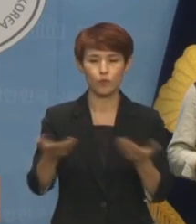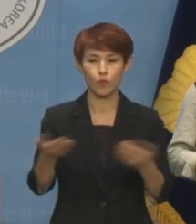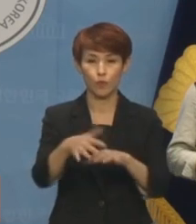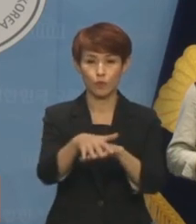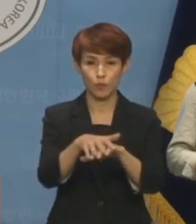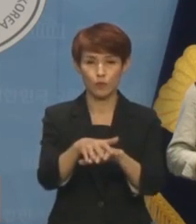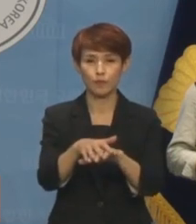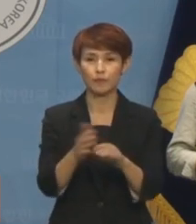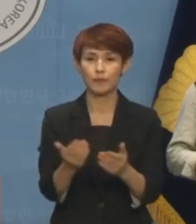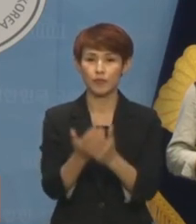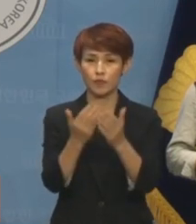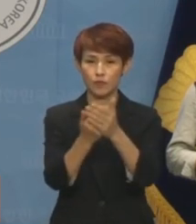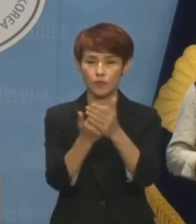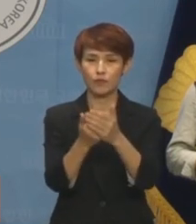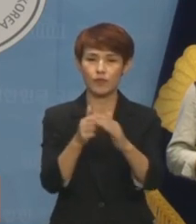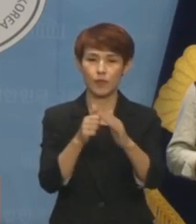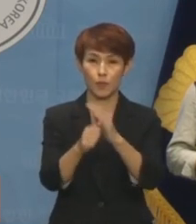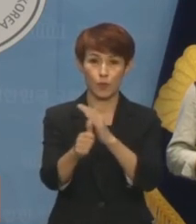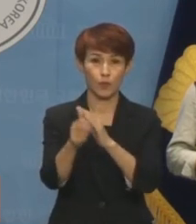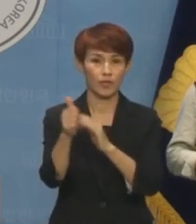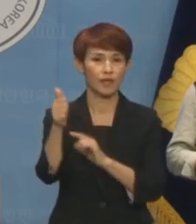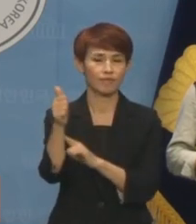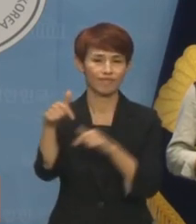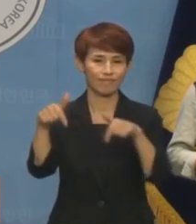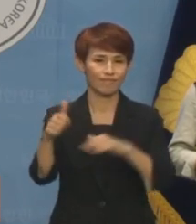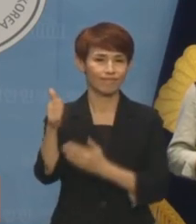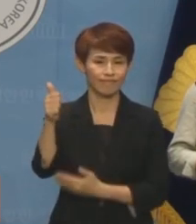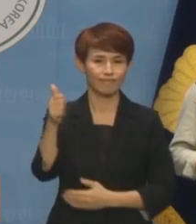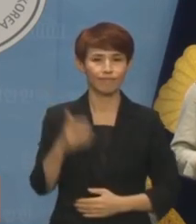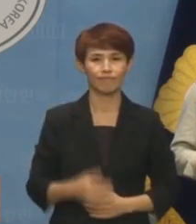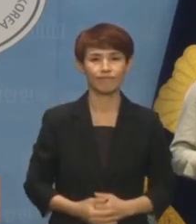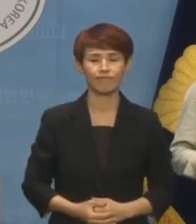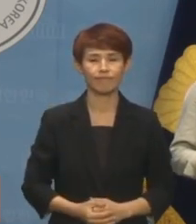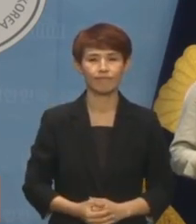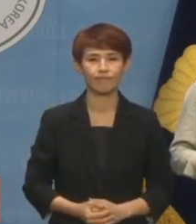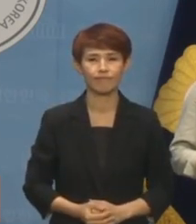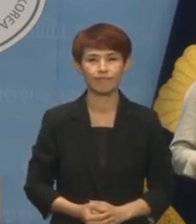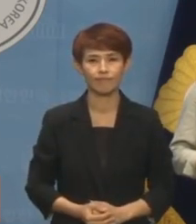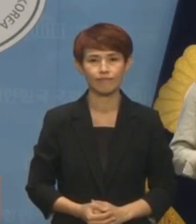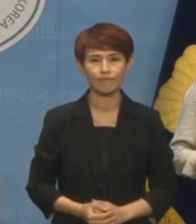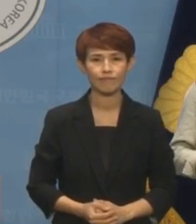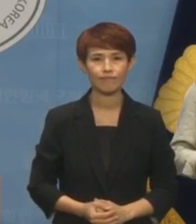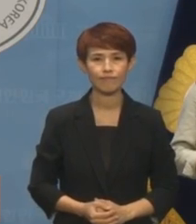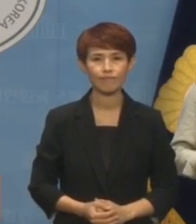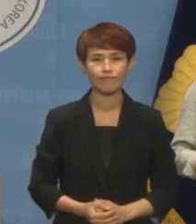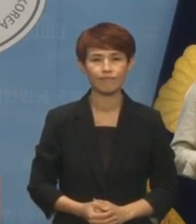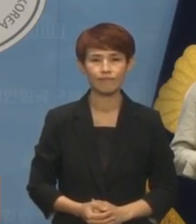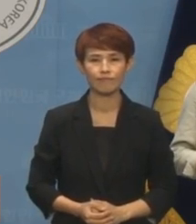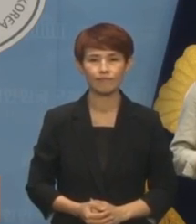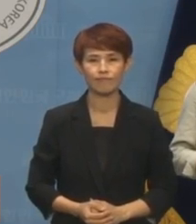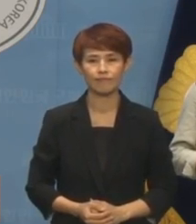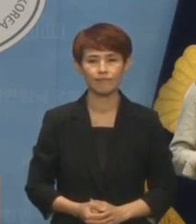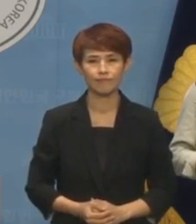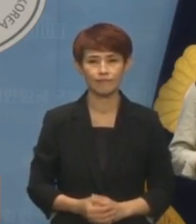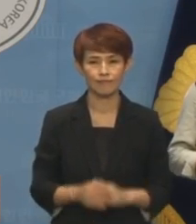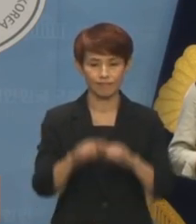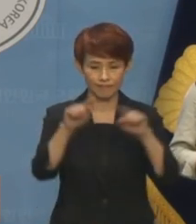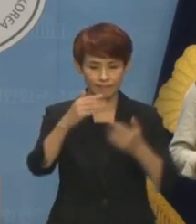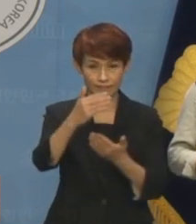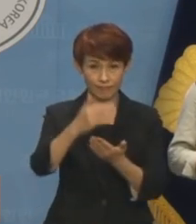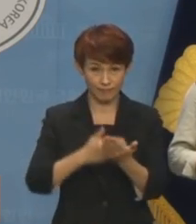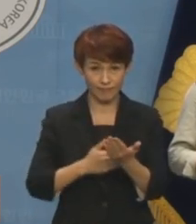발전비정규직 전체 대표자회의 이태성 간사님, 이렇게 두 분 발언하시고요. 기자회견문은